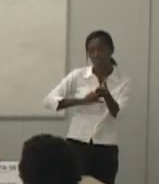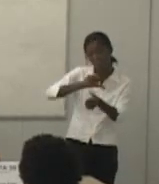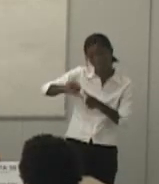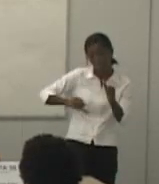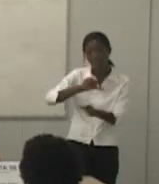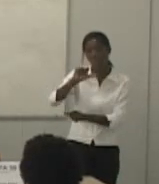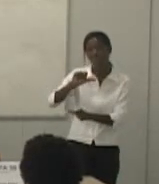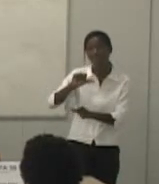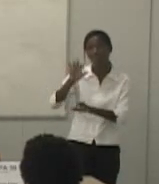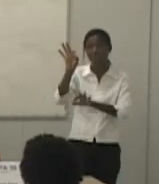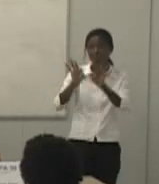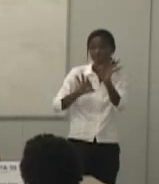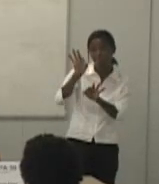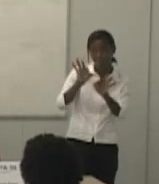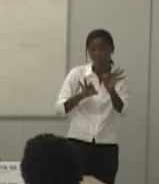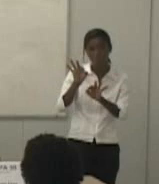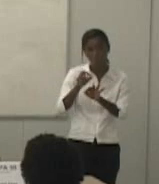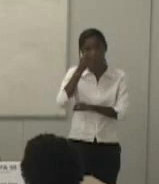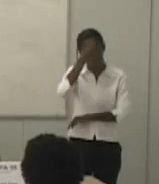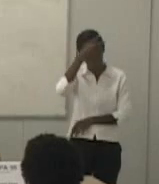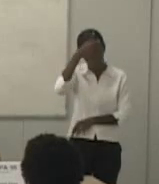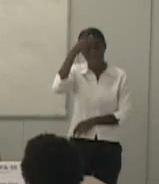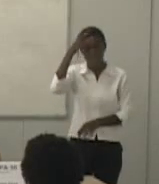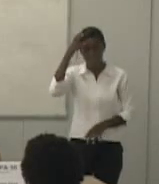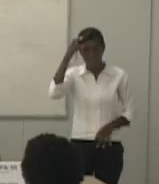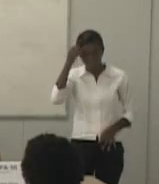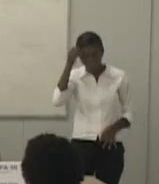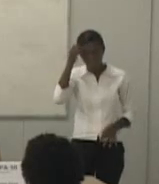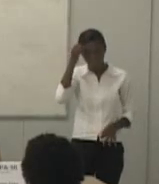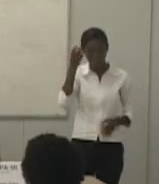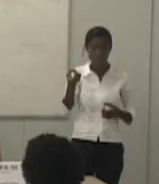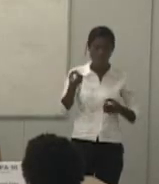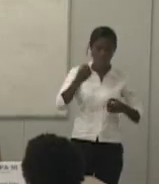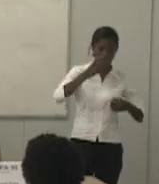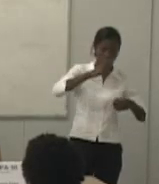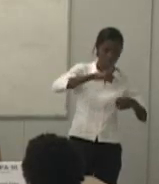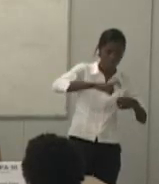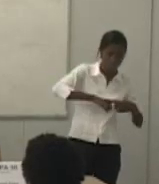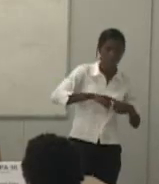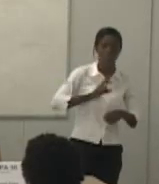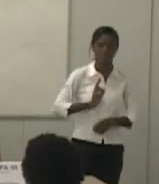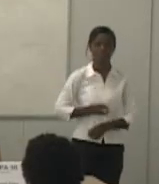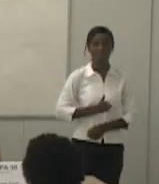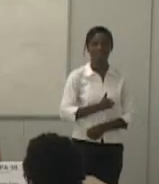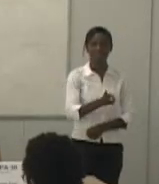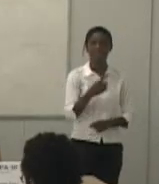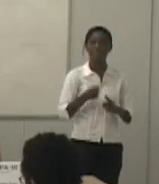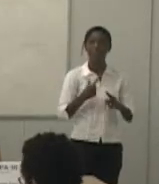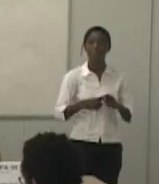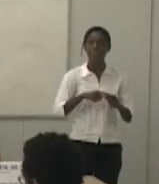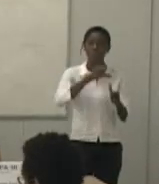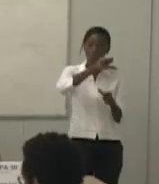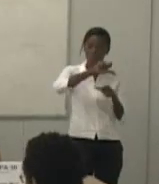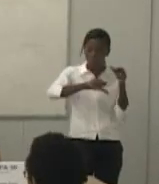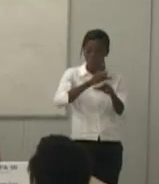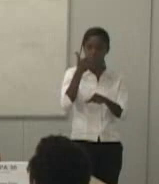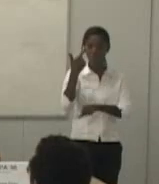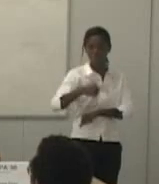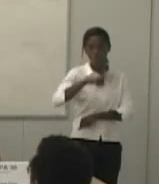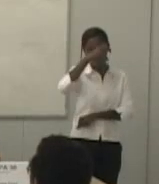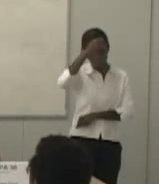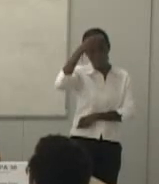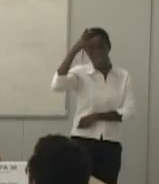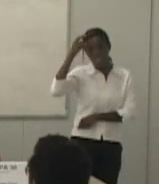certa maneira com a prefeitura está sendo retomado agora que novamente mudou o prito e o prefeito agora